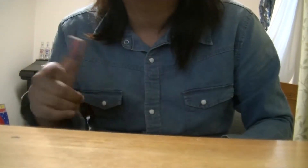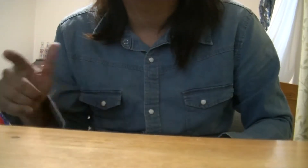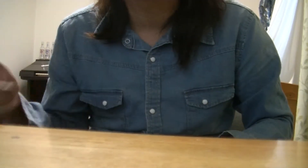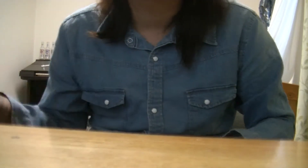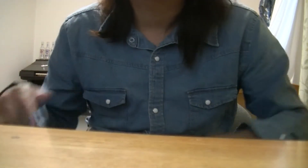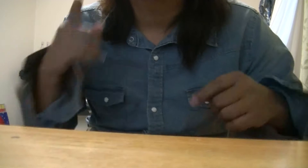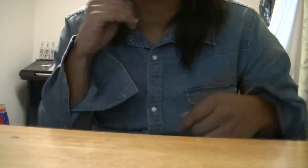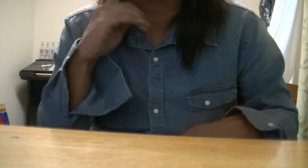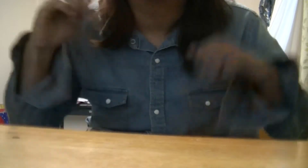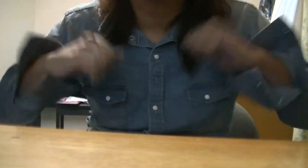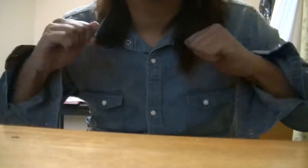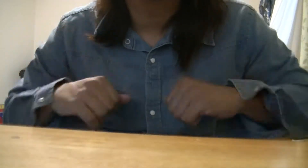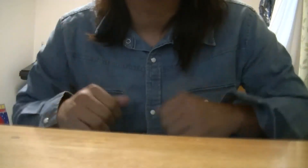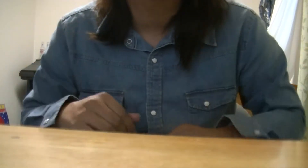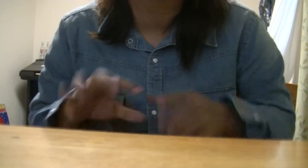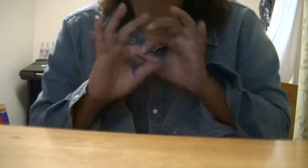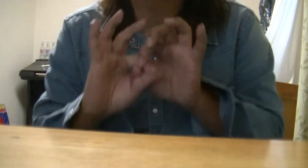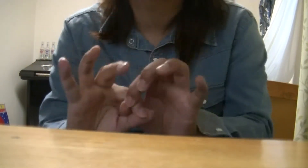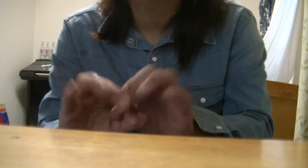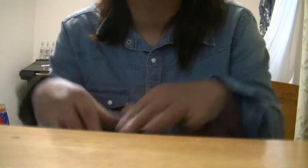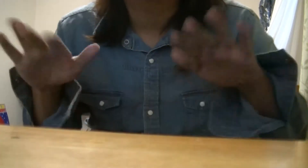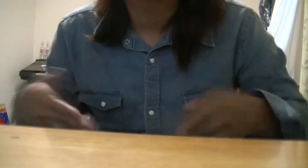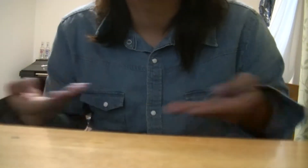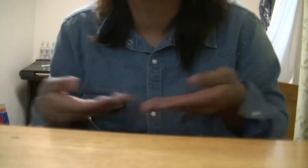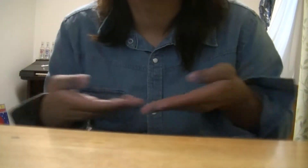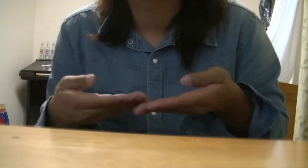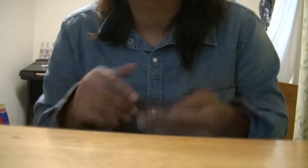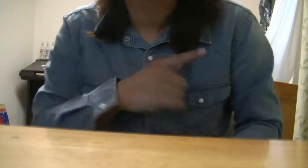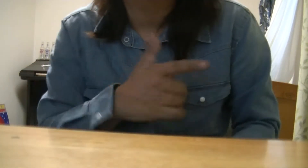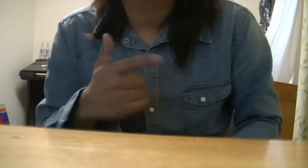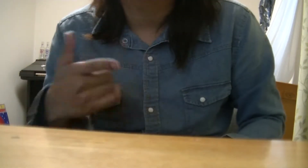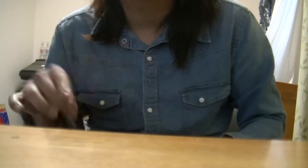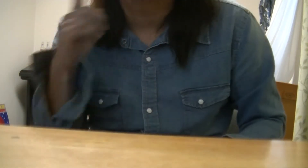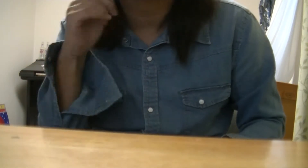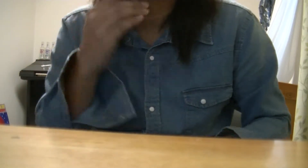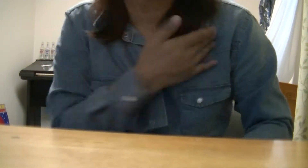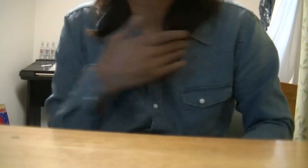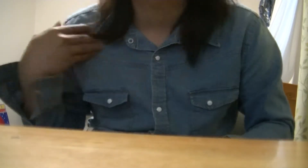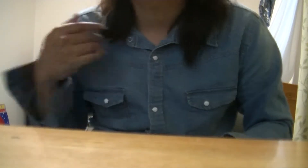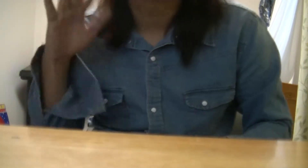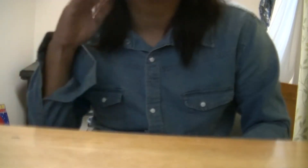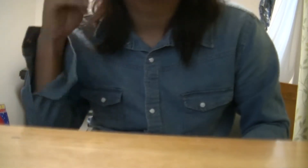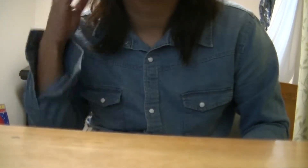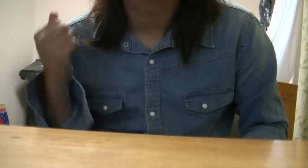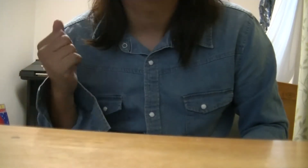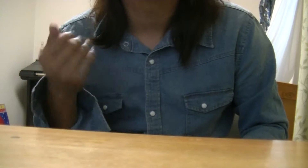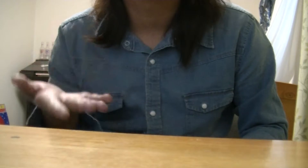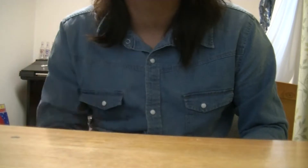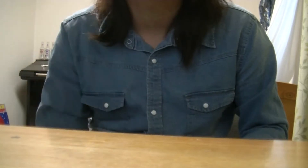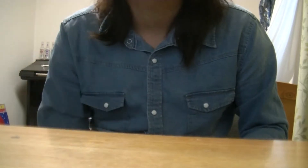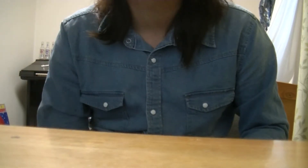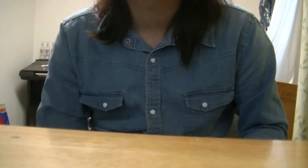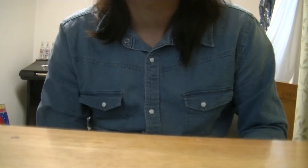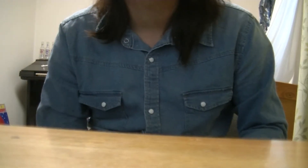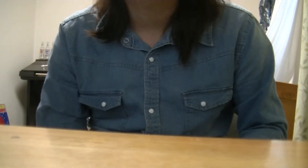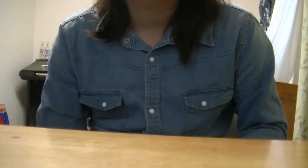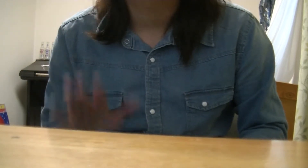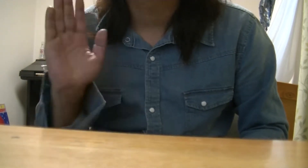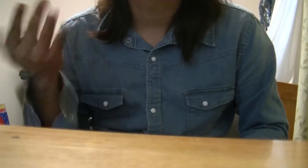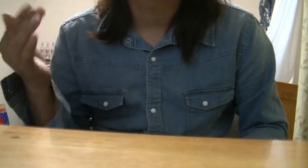ジしてきました。だからこそ今会社の中でもいろんなチャレンジができる自分があるんだなって思っています。でも最近もっ